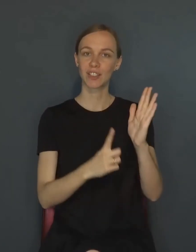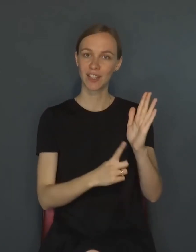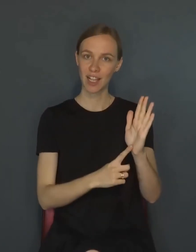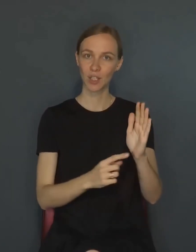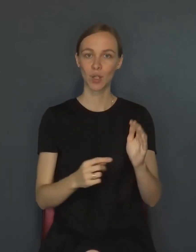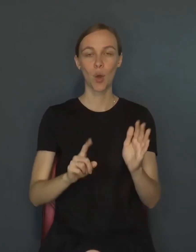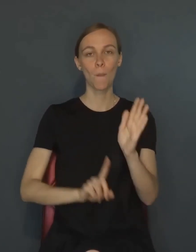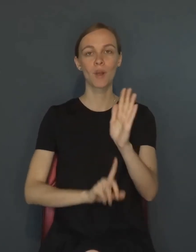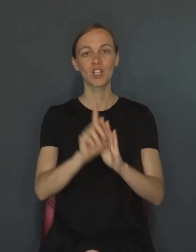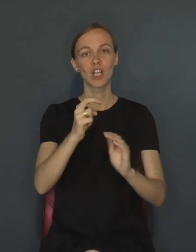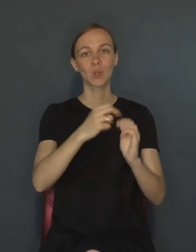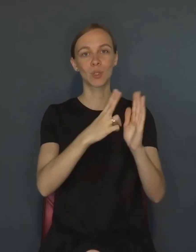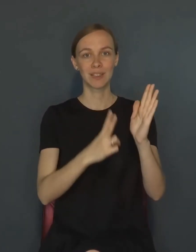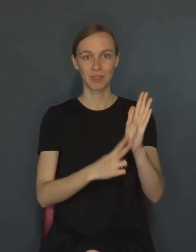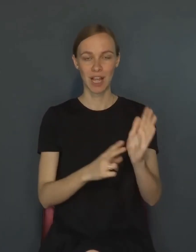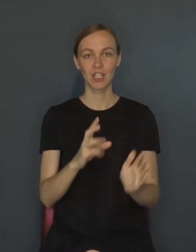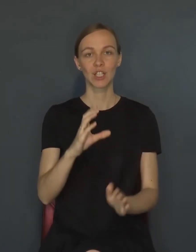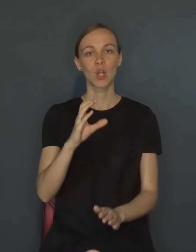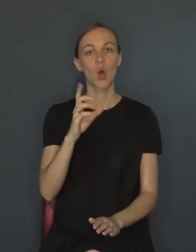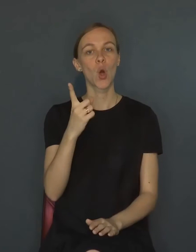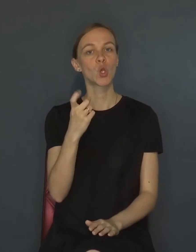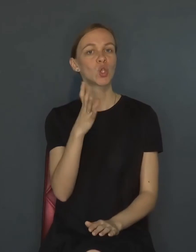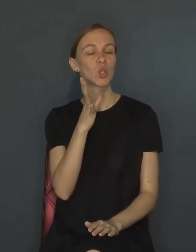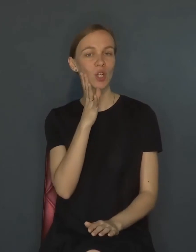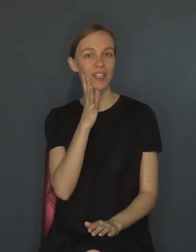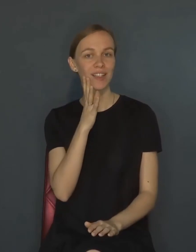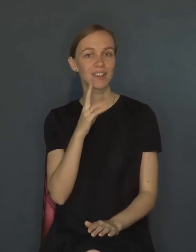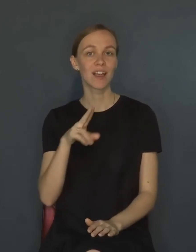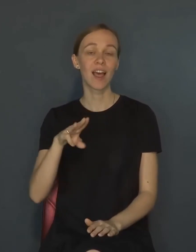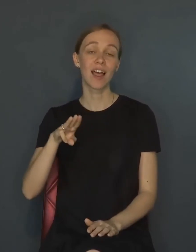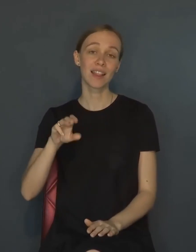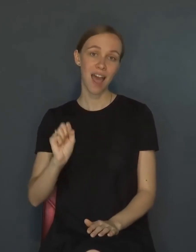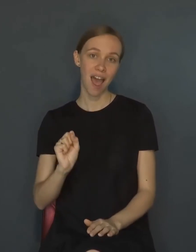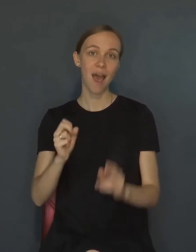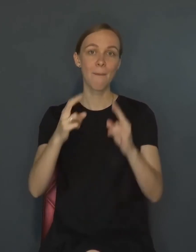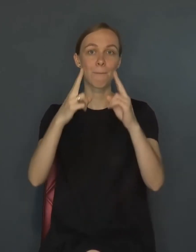17-го століть та палац Острозьких